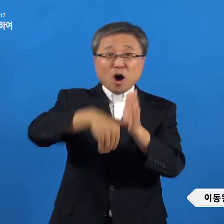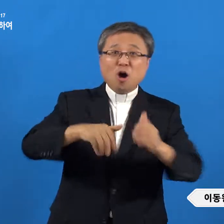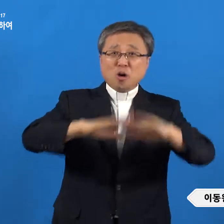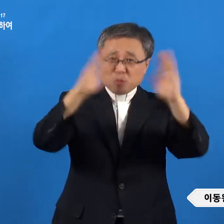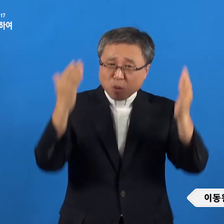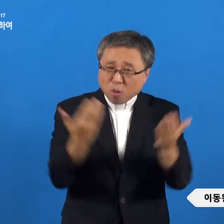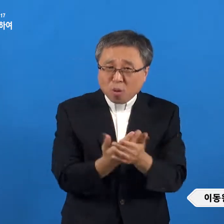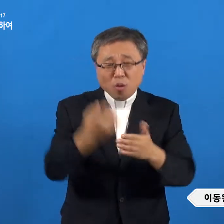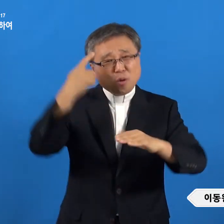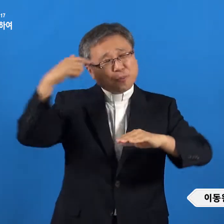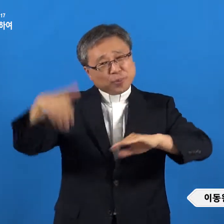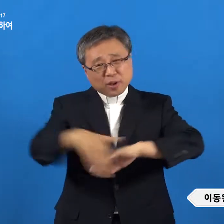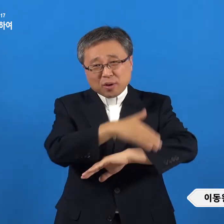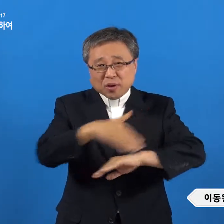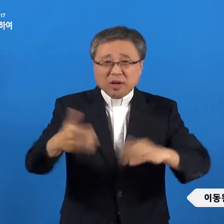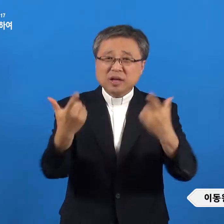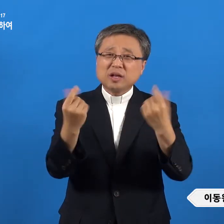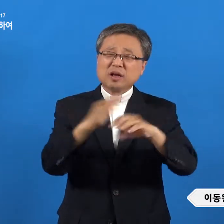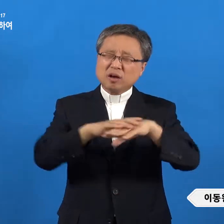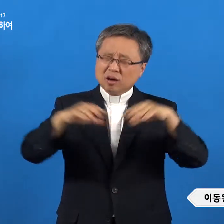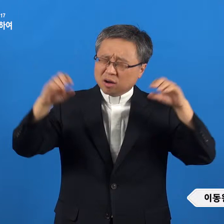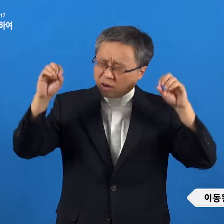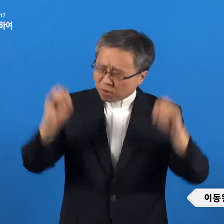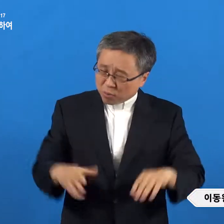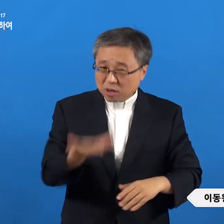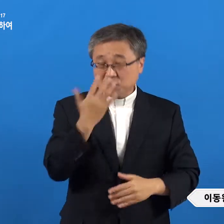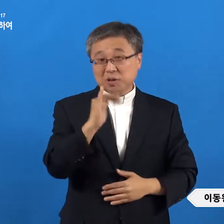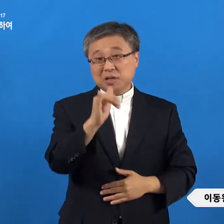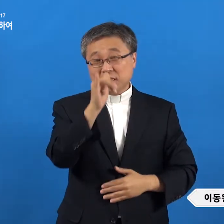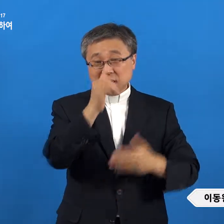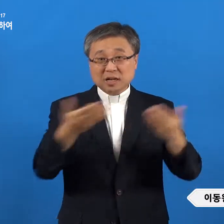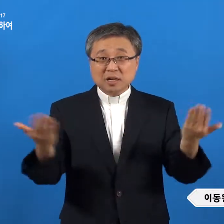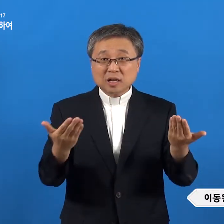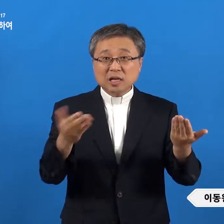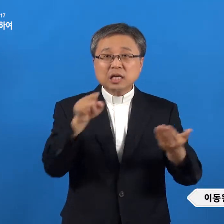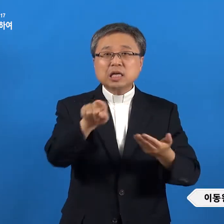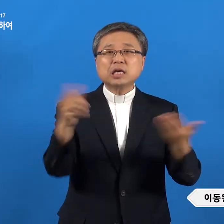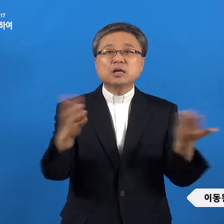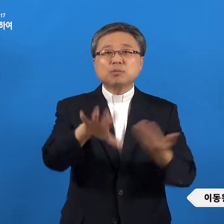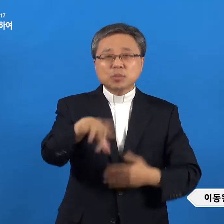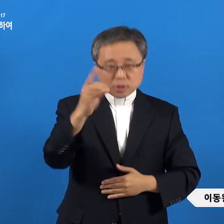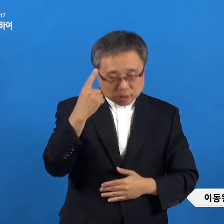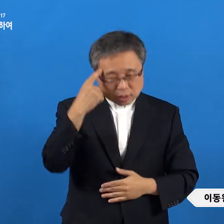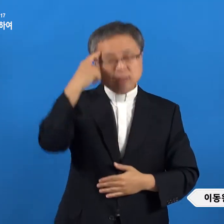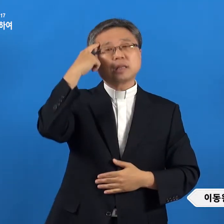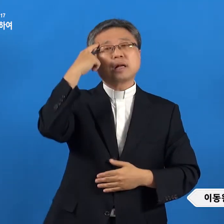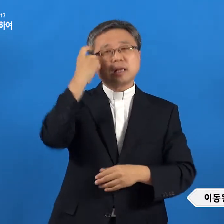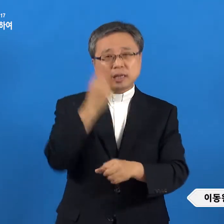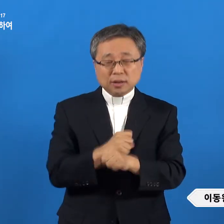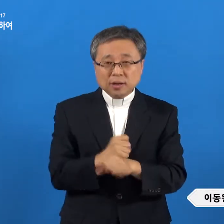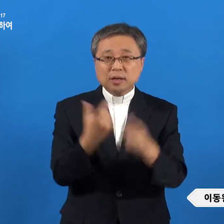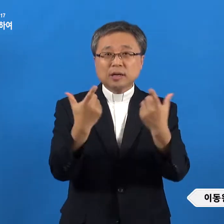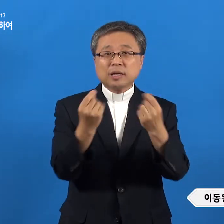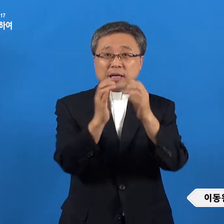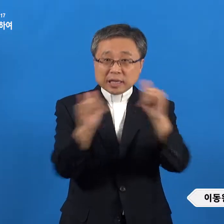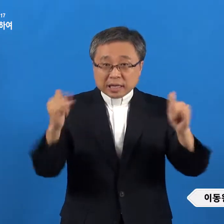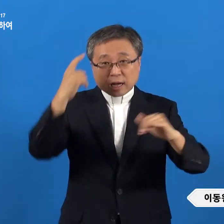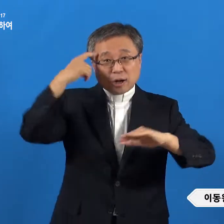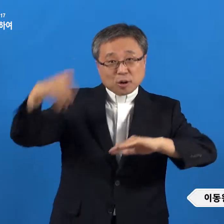계획에 이렇게 허무할 수가 있다는 것, 이것을 먼저 깨달아야 합니다. 그리고 이런 인간 계획의